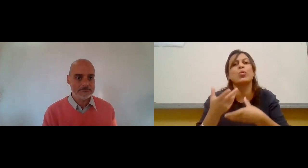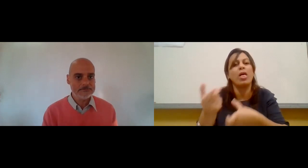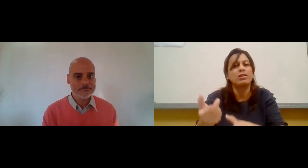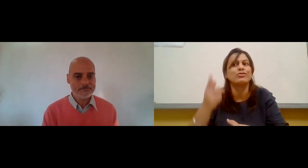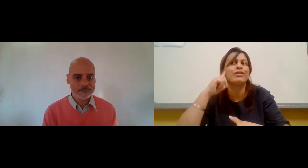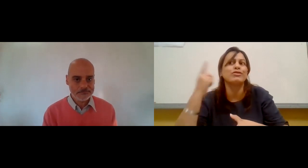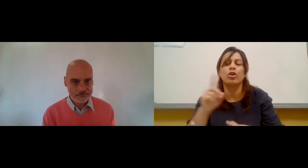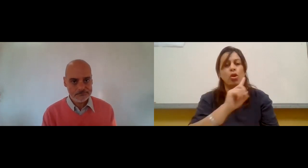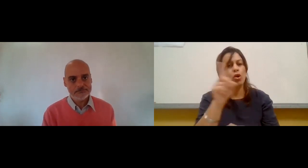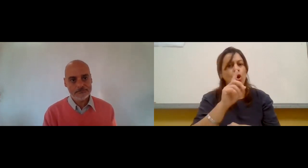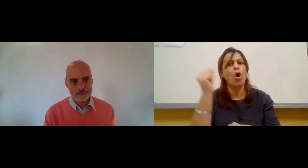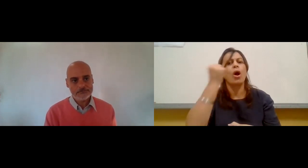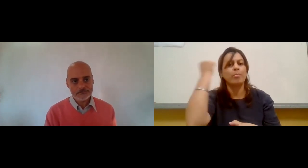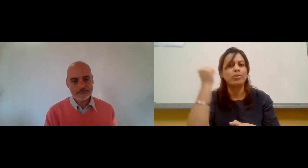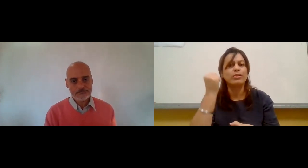traducción.